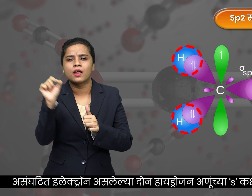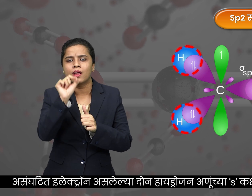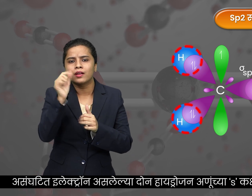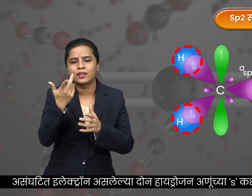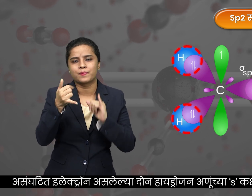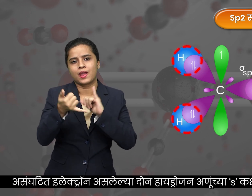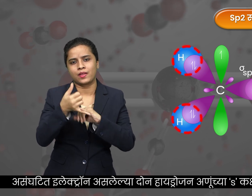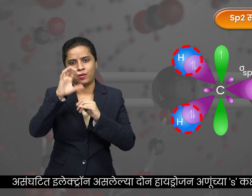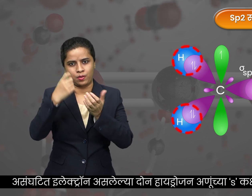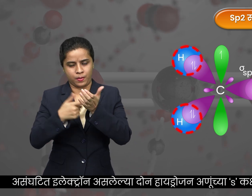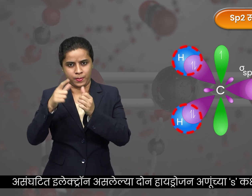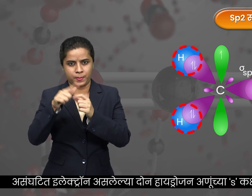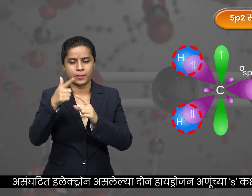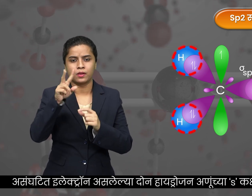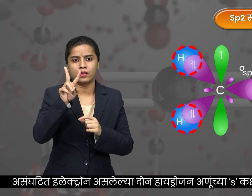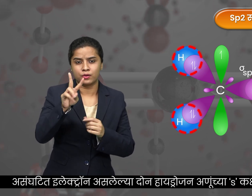होतात.